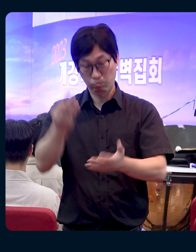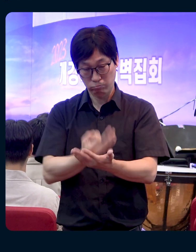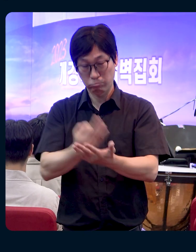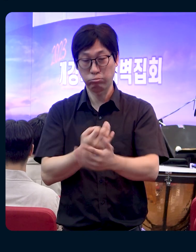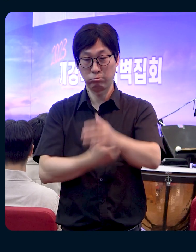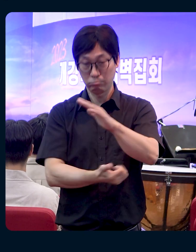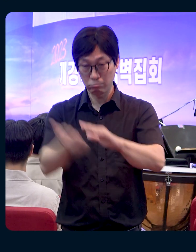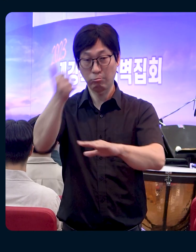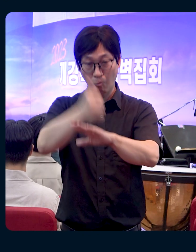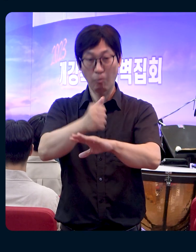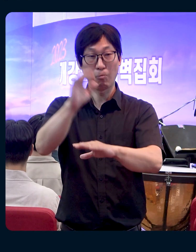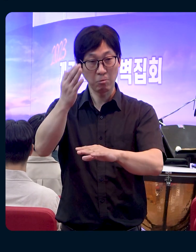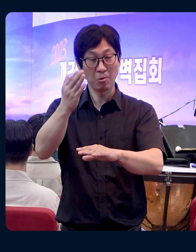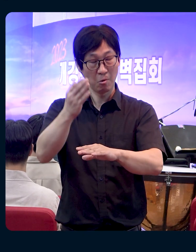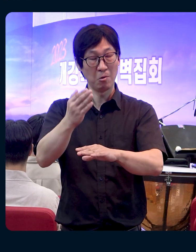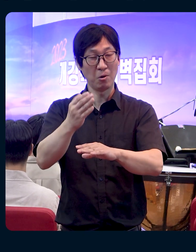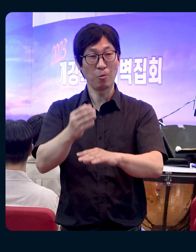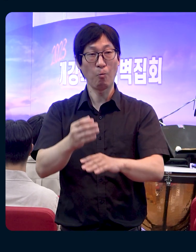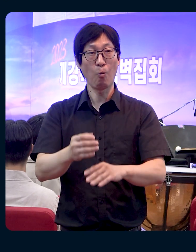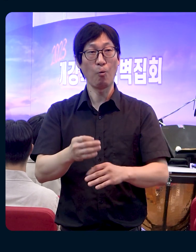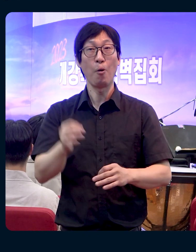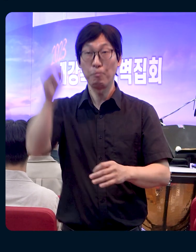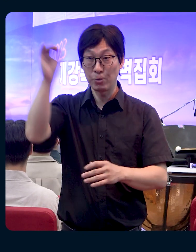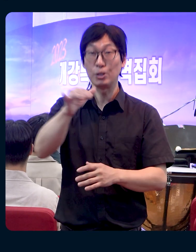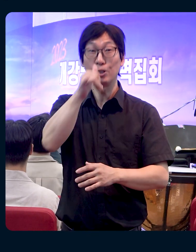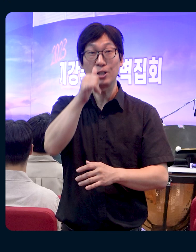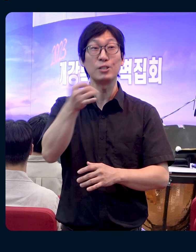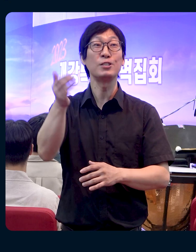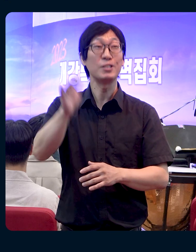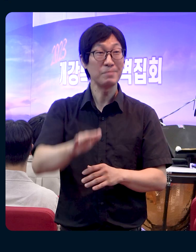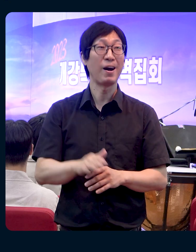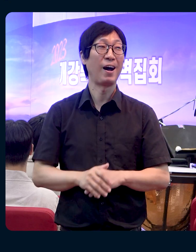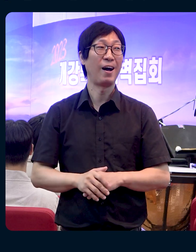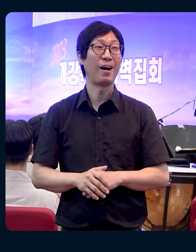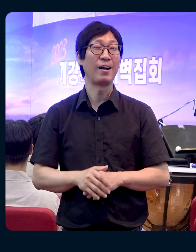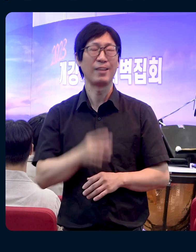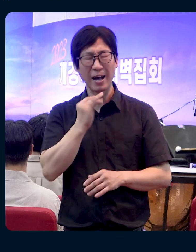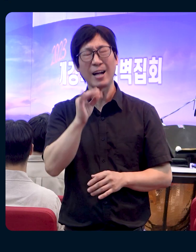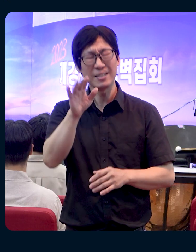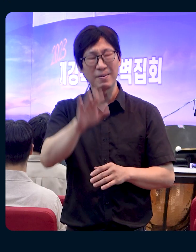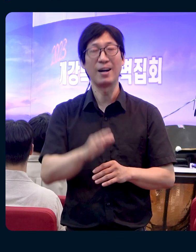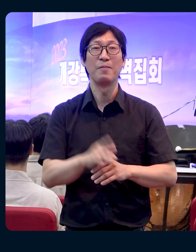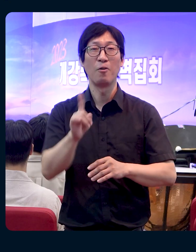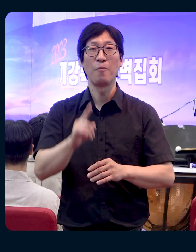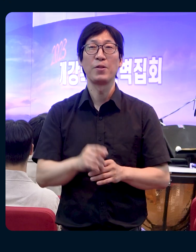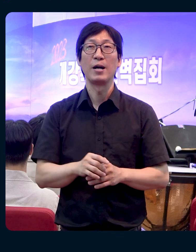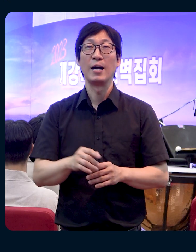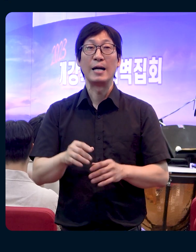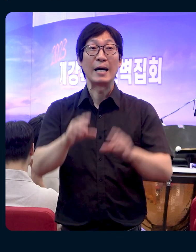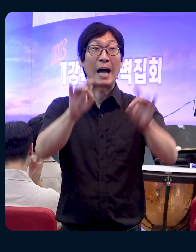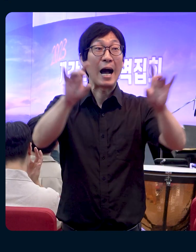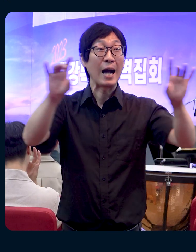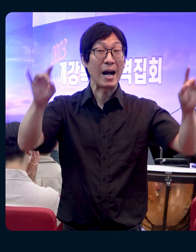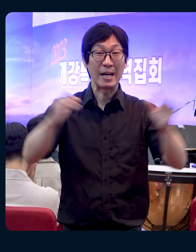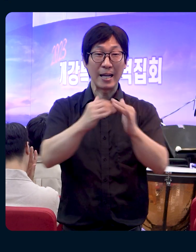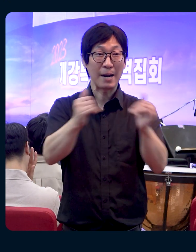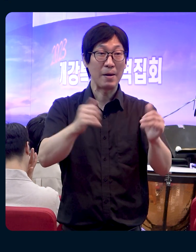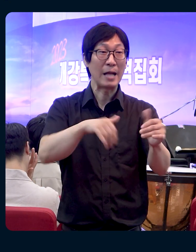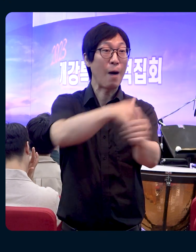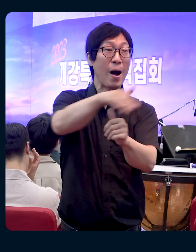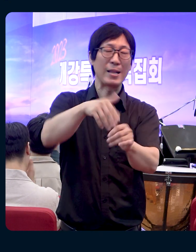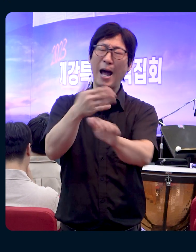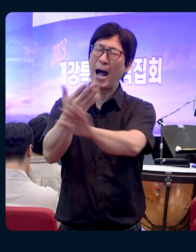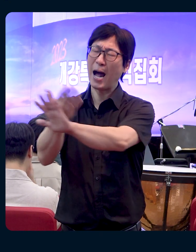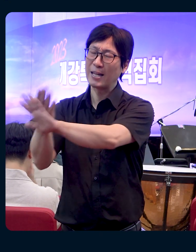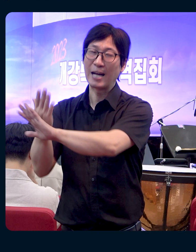더 빛이 나겠죠. 그러나 여러 가지 상황과 또 그 사람들의 어떤 그런 처지와 은사 때문에 안 그럴 수도